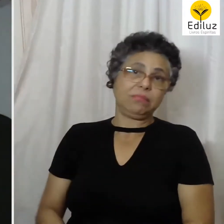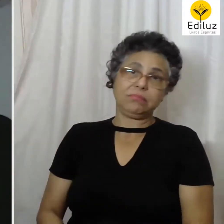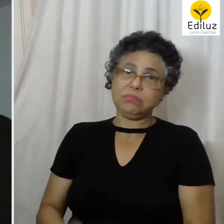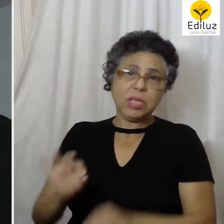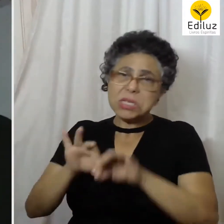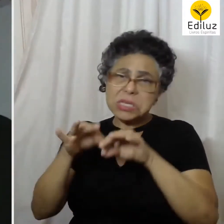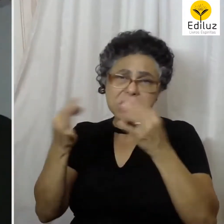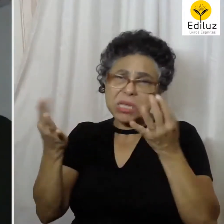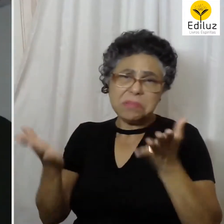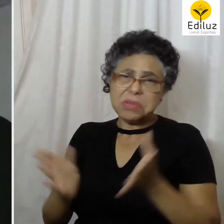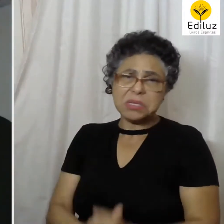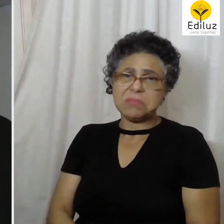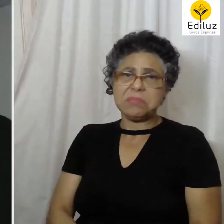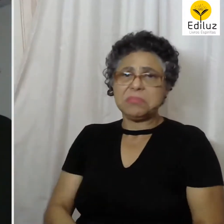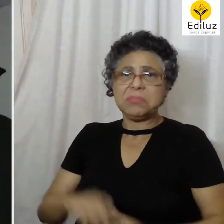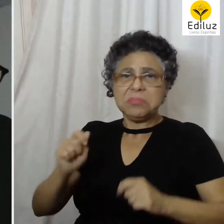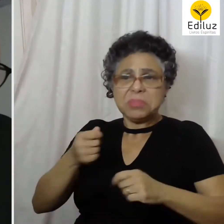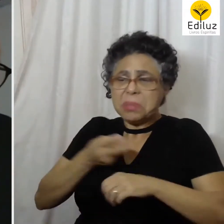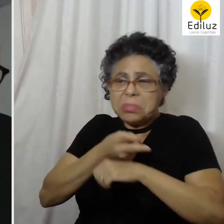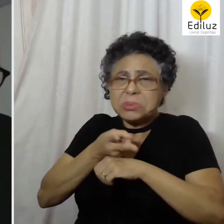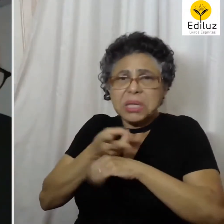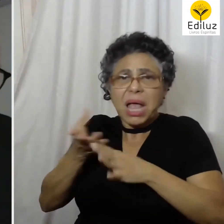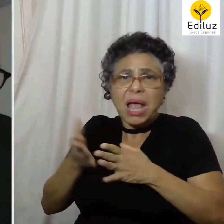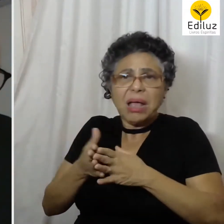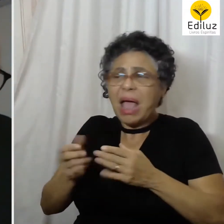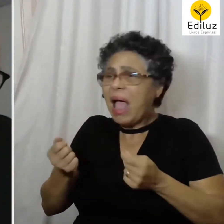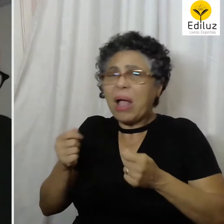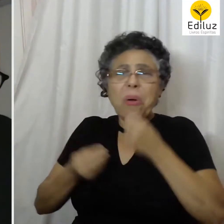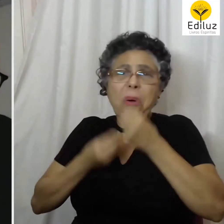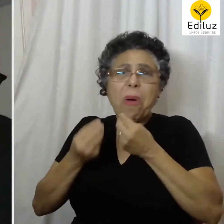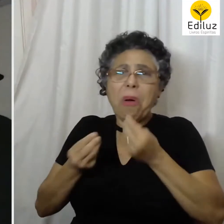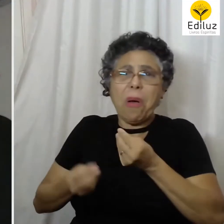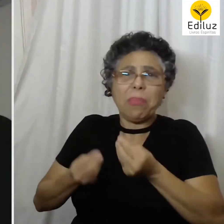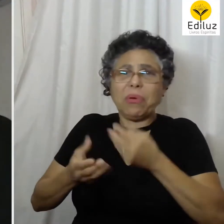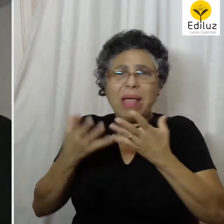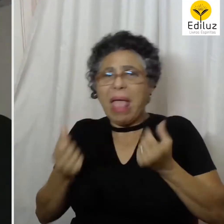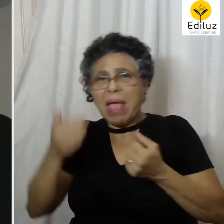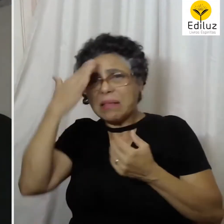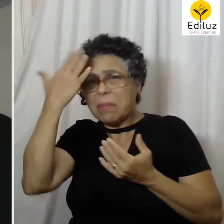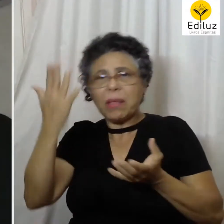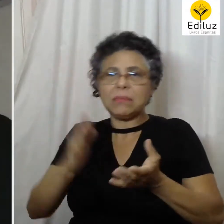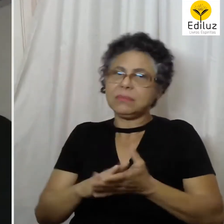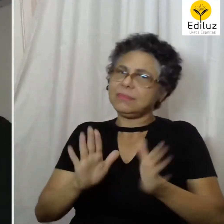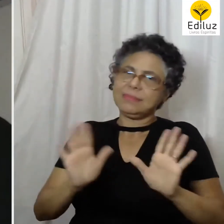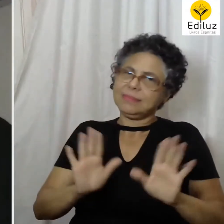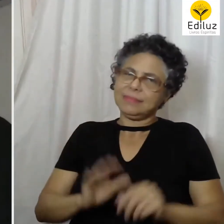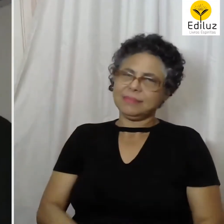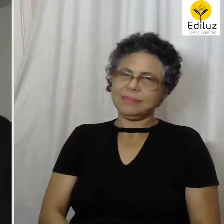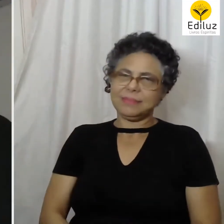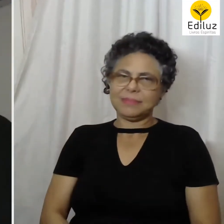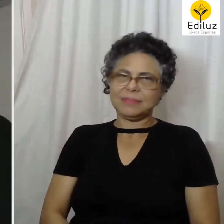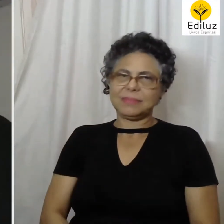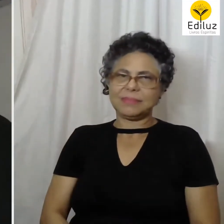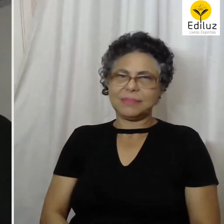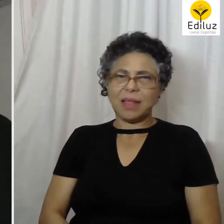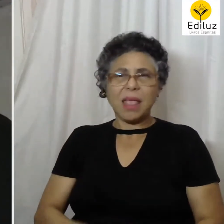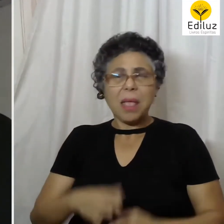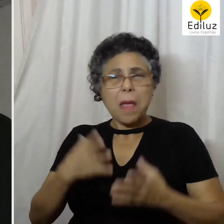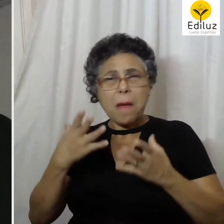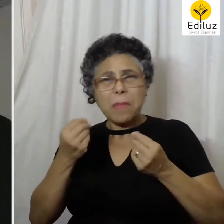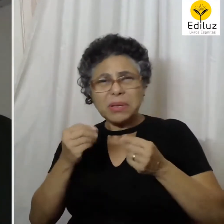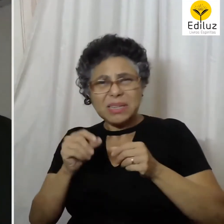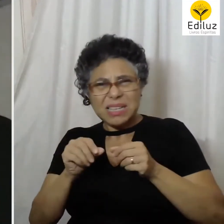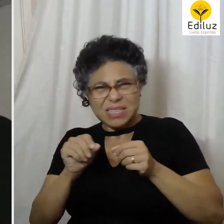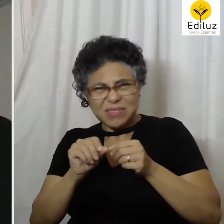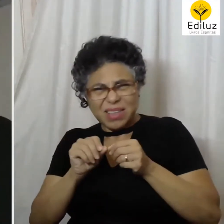sem buscar ou fazer uso de nenhum recurso, né? Recursos, muitas vezes, que são